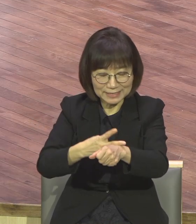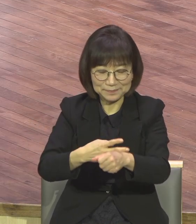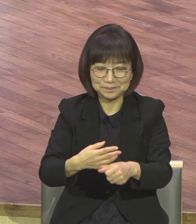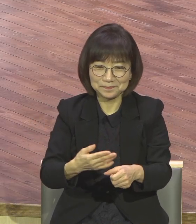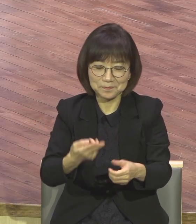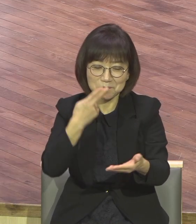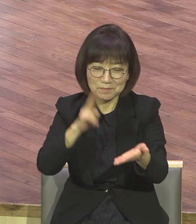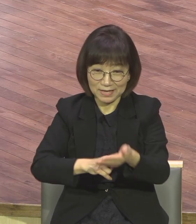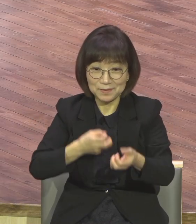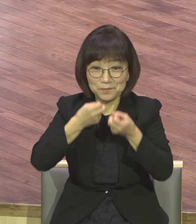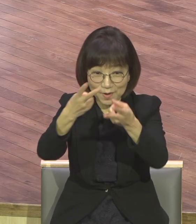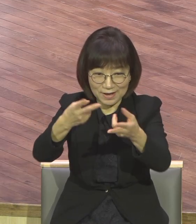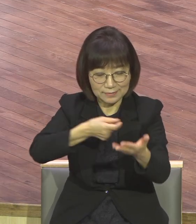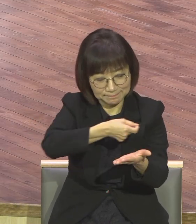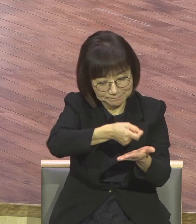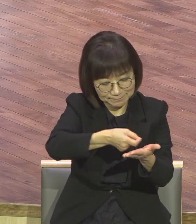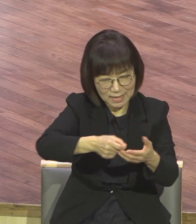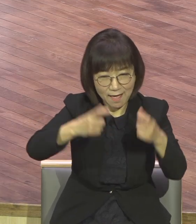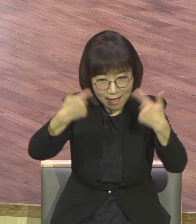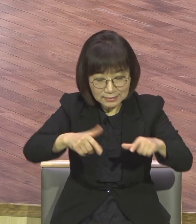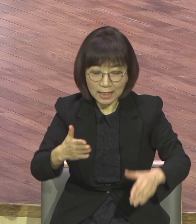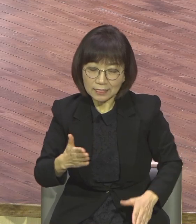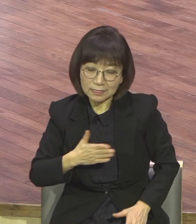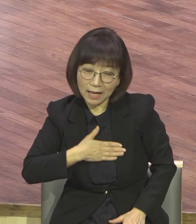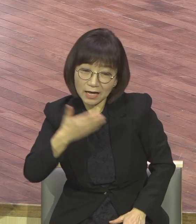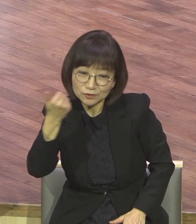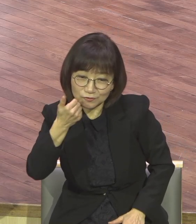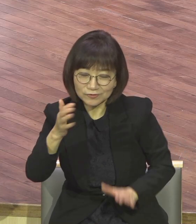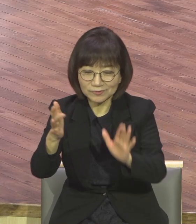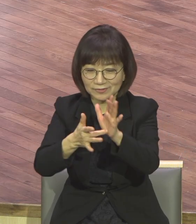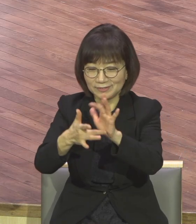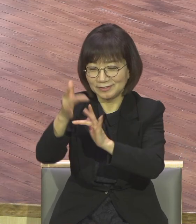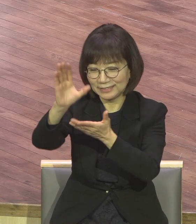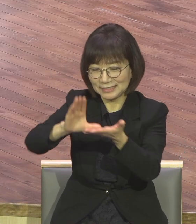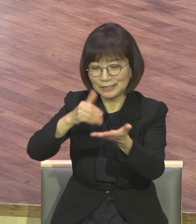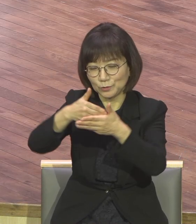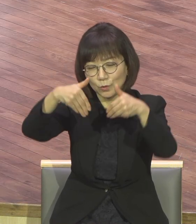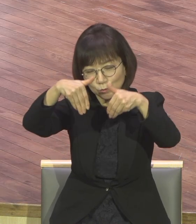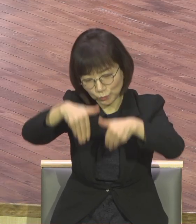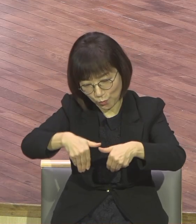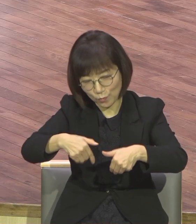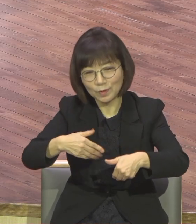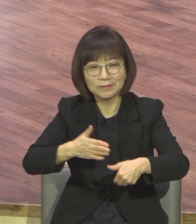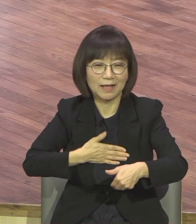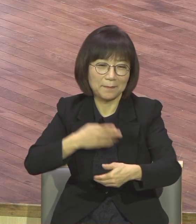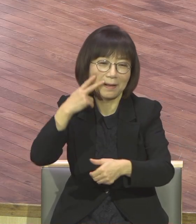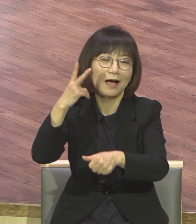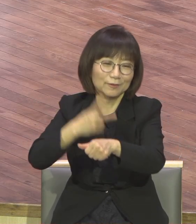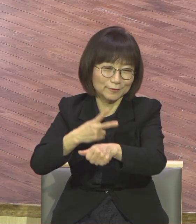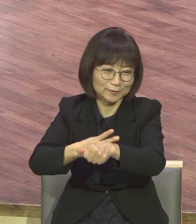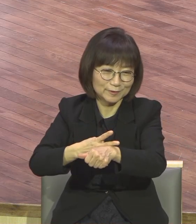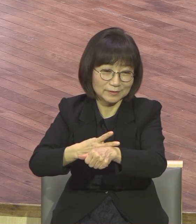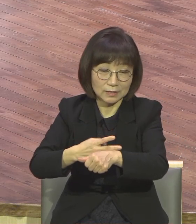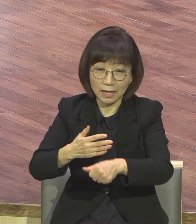때마다 꼭 자신은 예수 그리스도의 종 바울은, 그래 나오죠. 나는 그리스도의